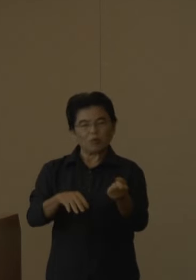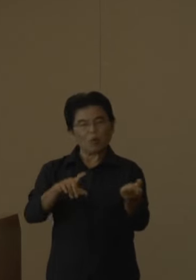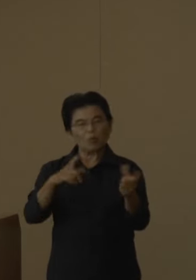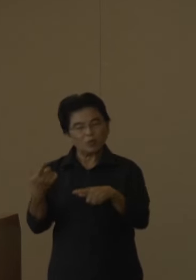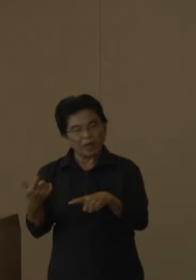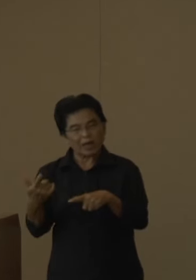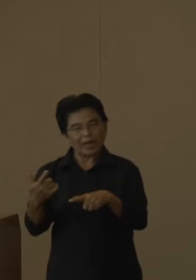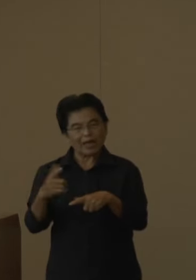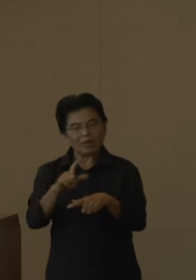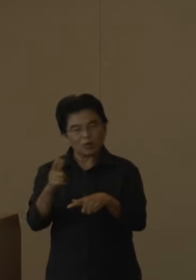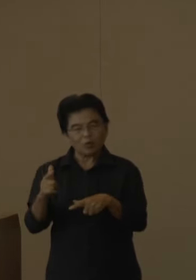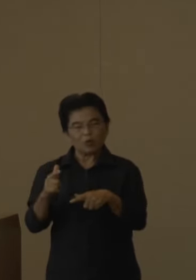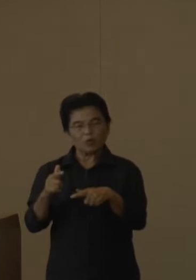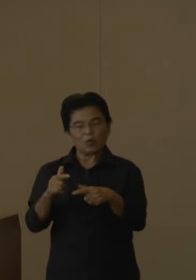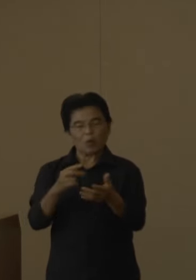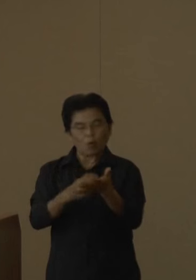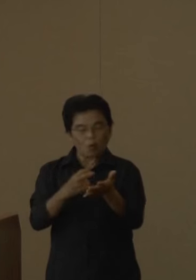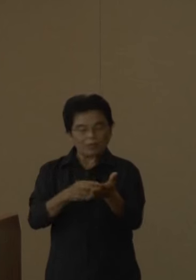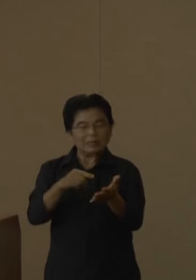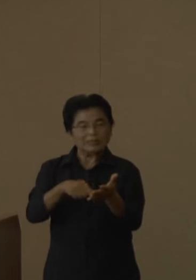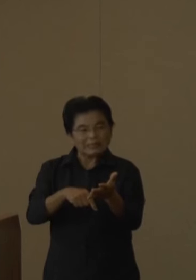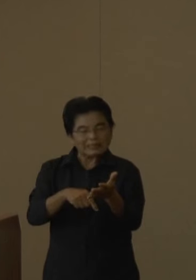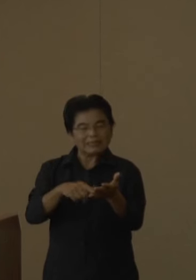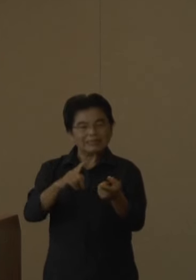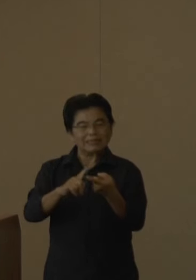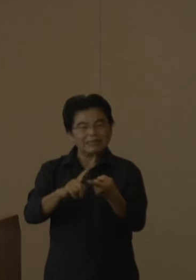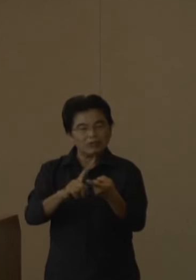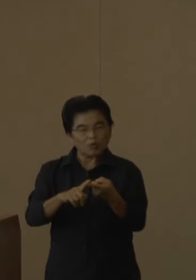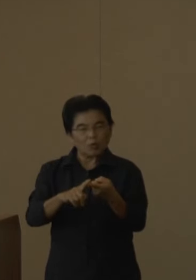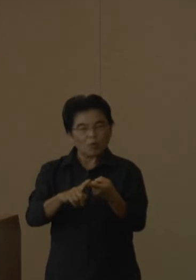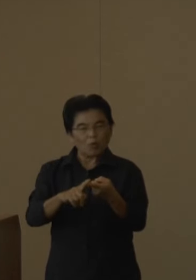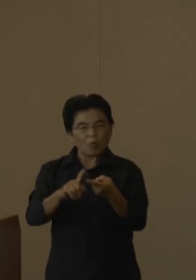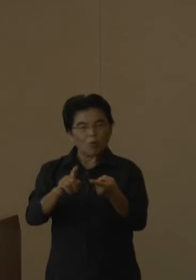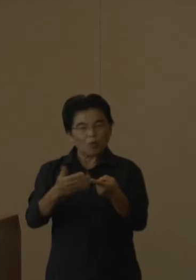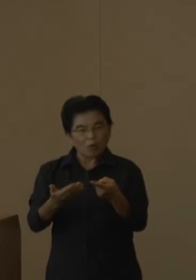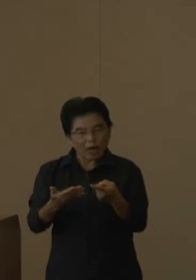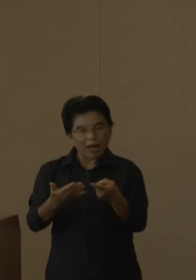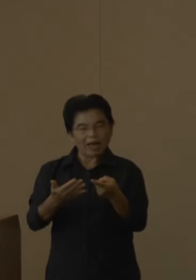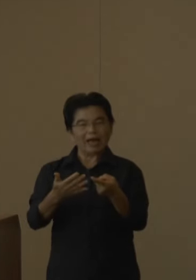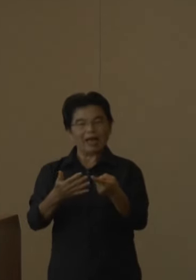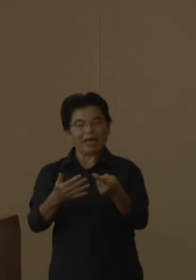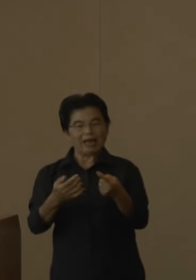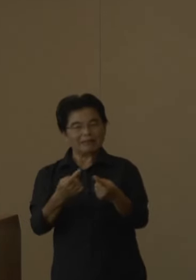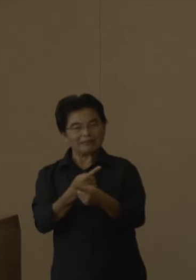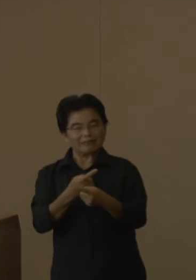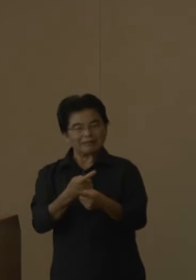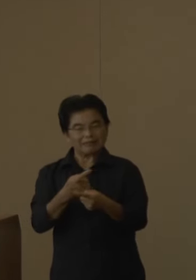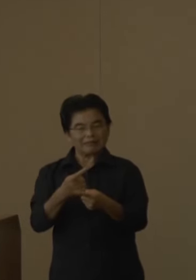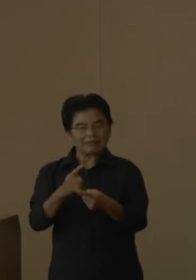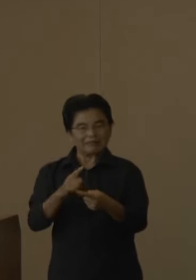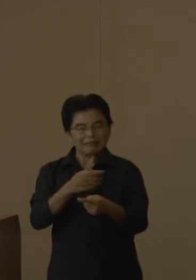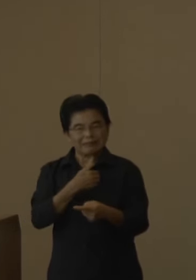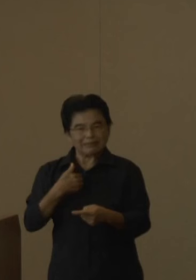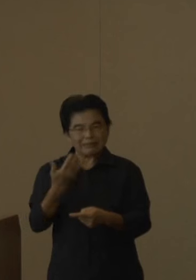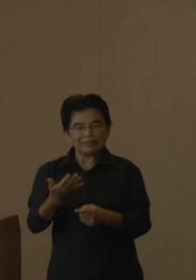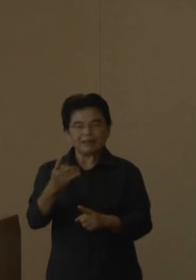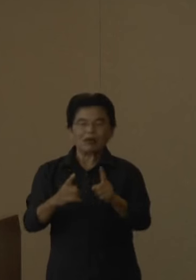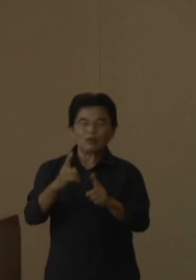など の法律の適用がなぜ要請しなかったのかということについては、